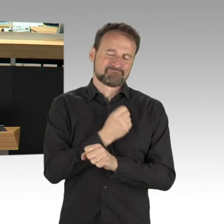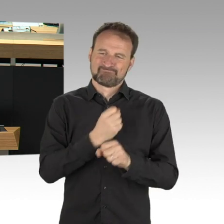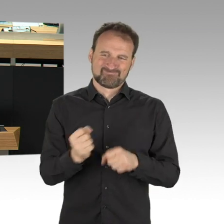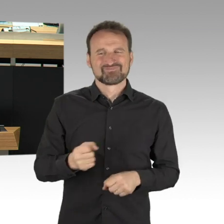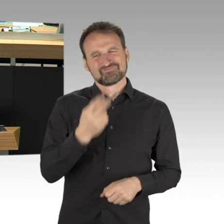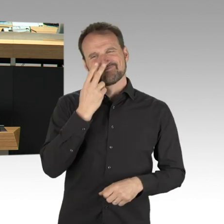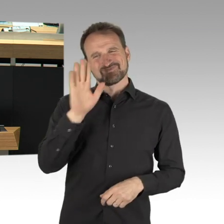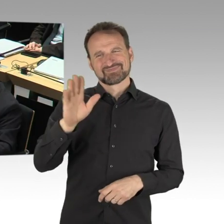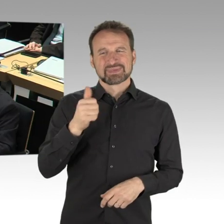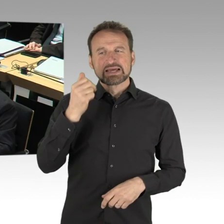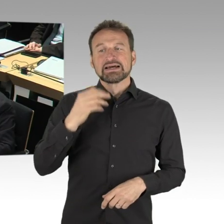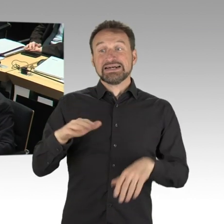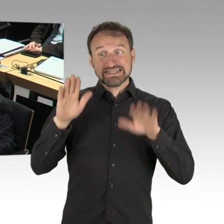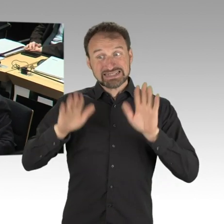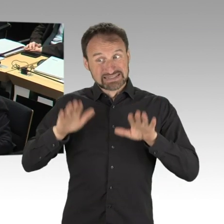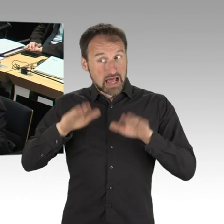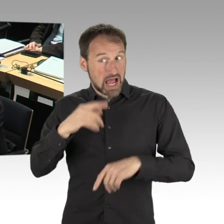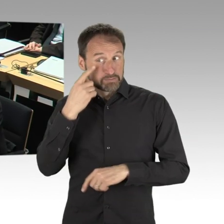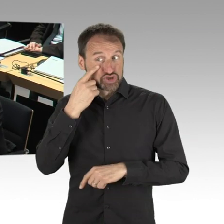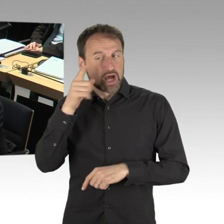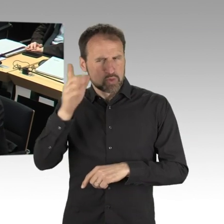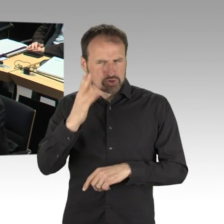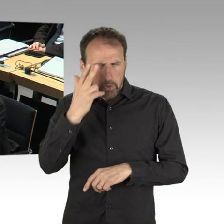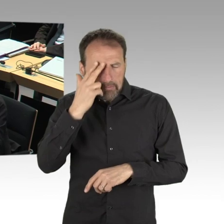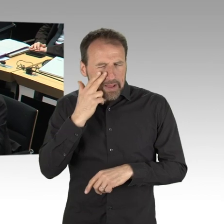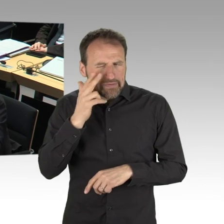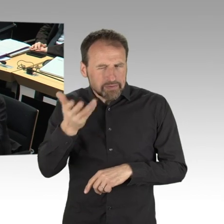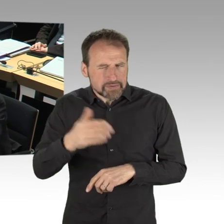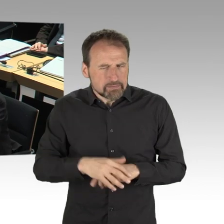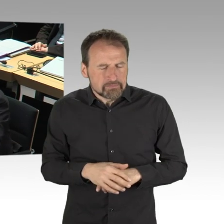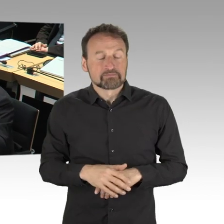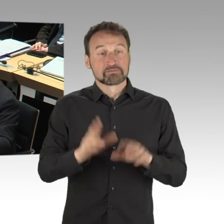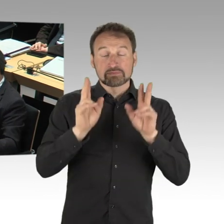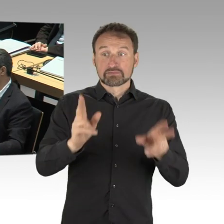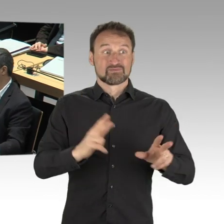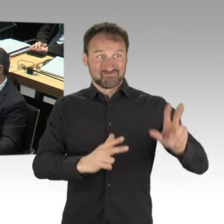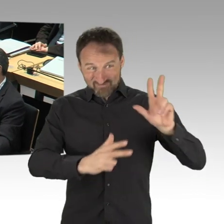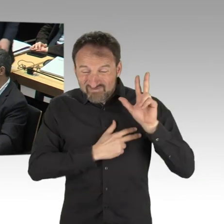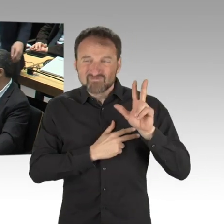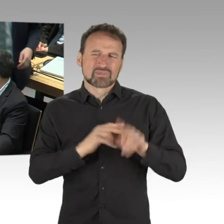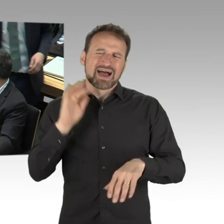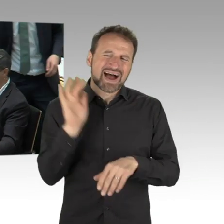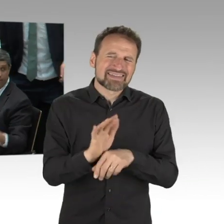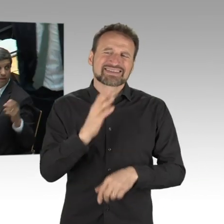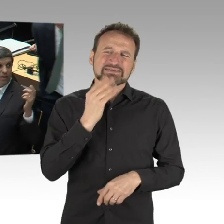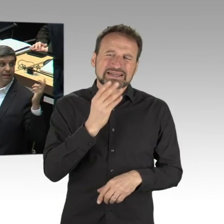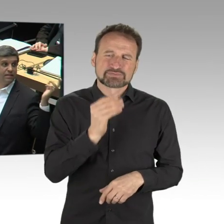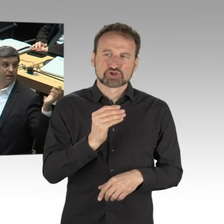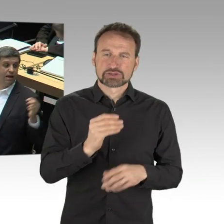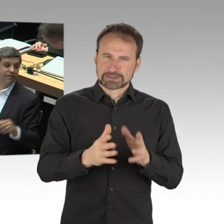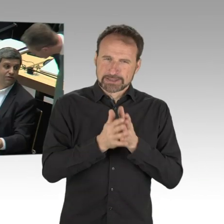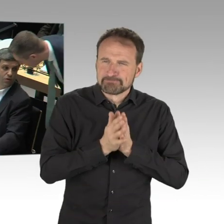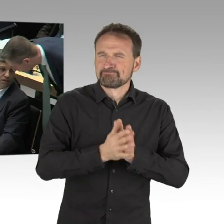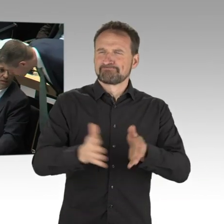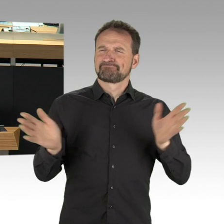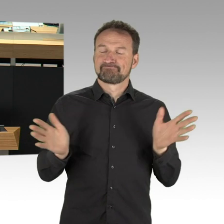islamischen Auge blind sind und offensichtlich den wirklichen Antisemitismus in seiner gesamten Breite überhaupt